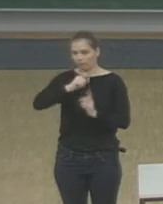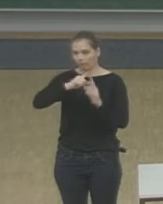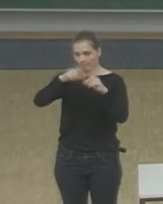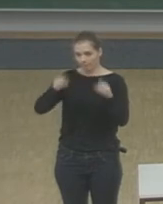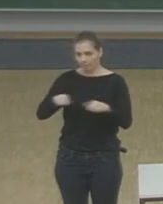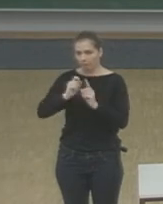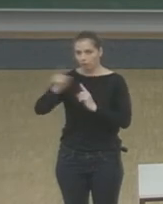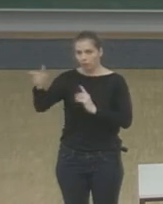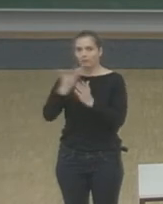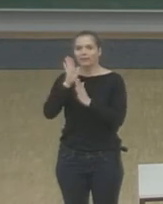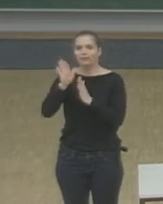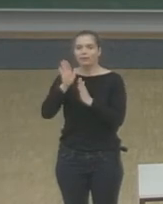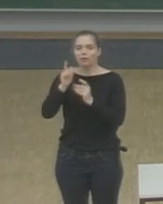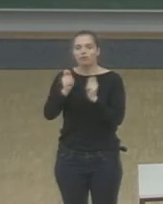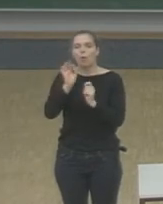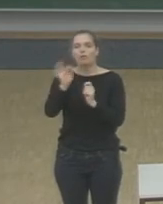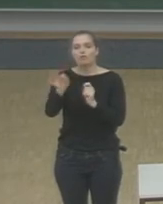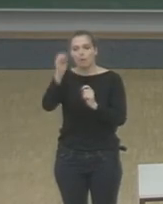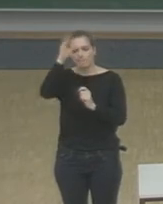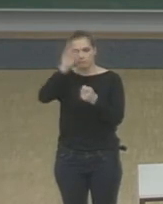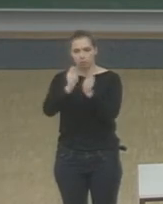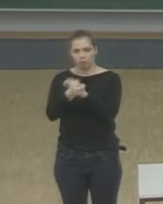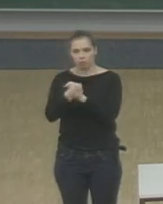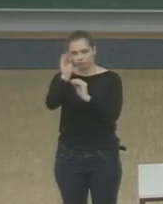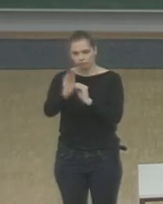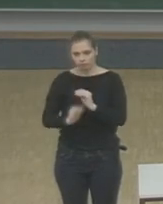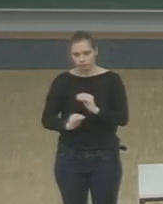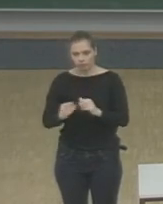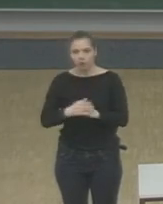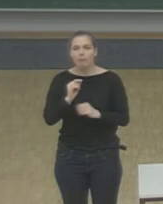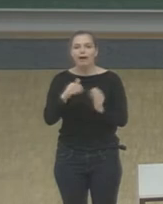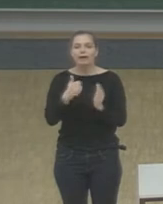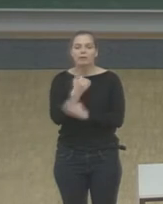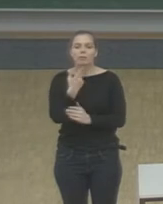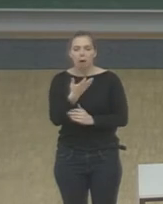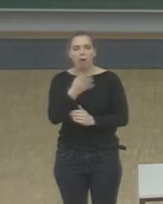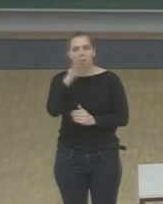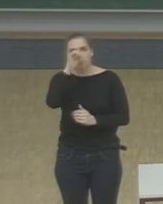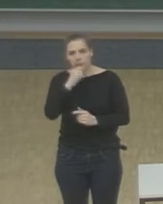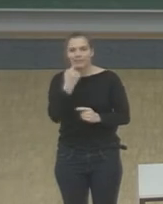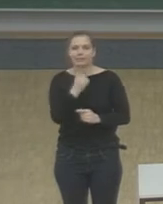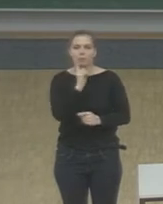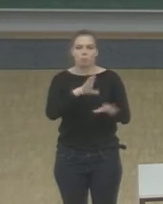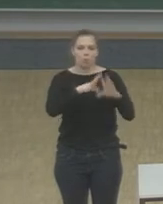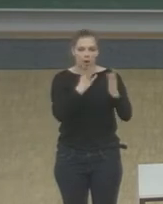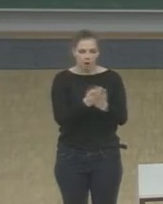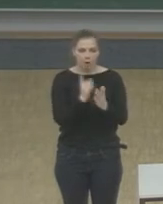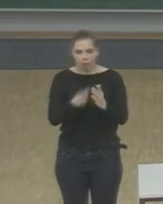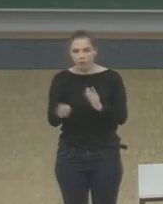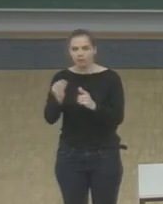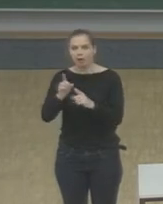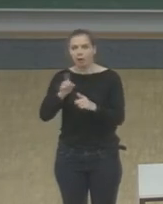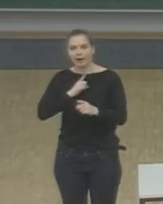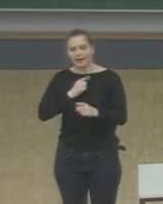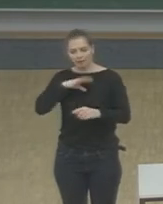fest: Es gibt schlechterdings gewisse Kenntnisse, die allgemein sein müssen, und noch mehr eine gewisse Bildung der Gesinnungen und